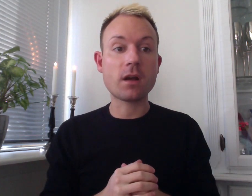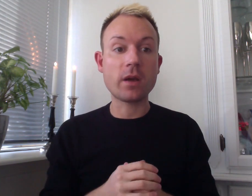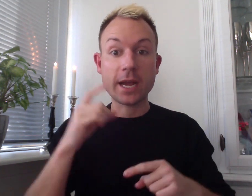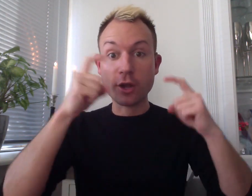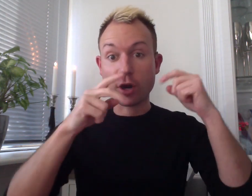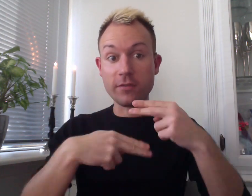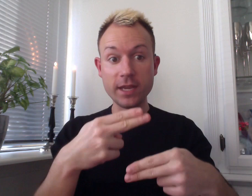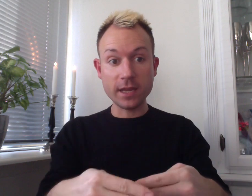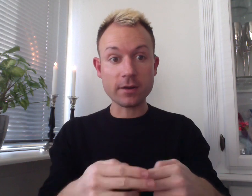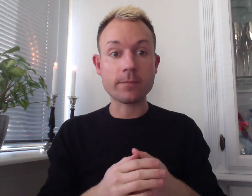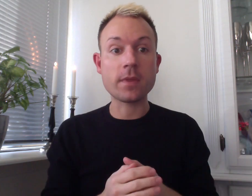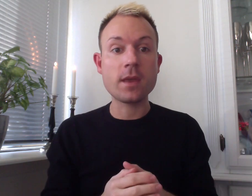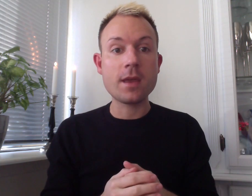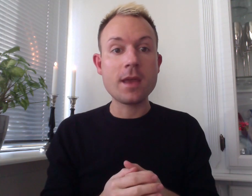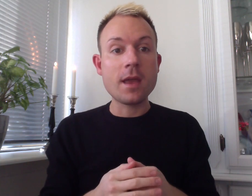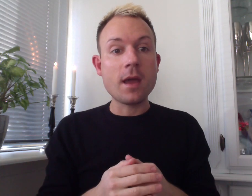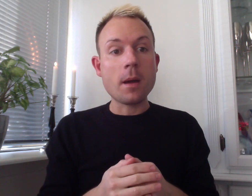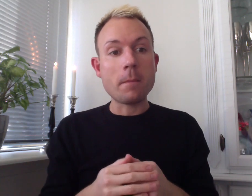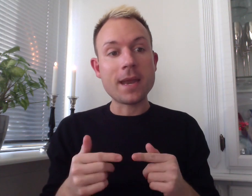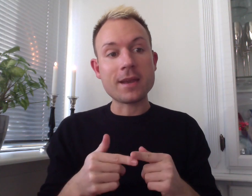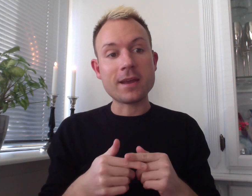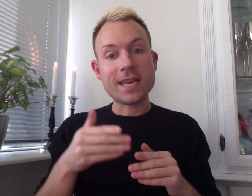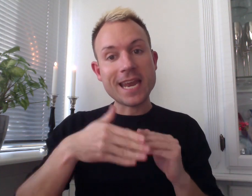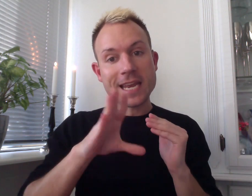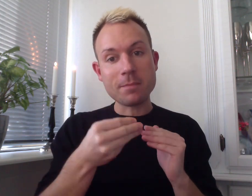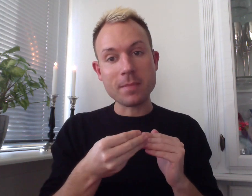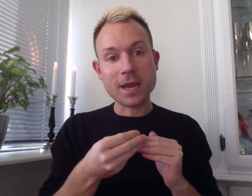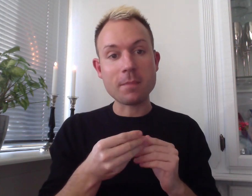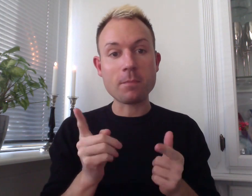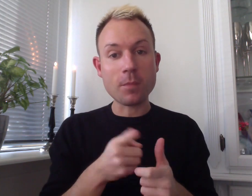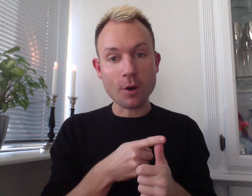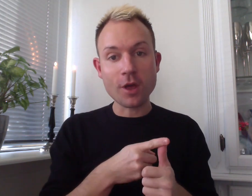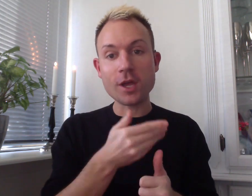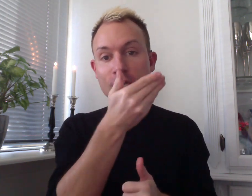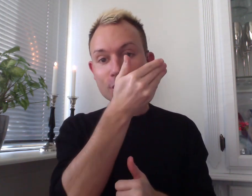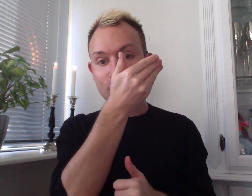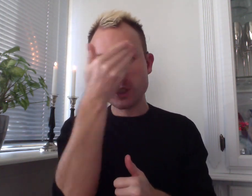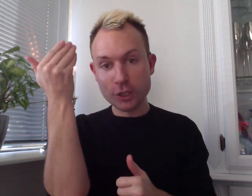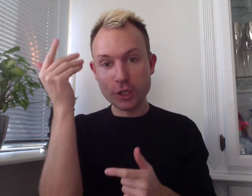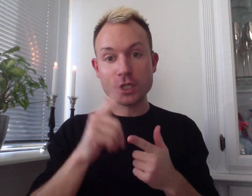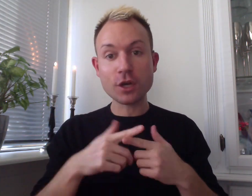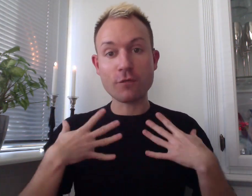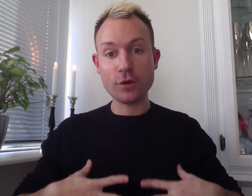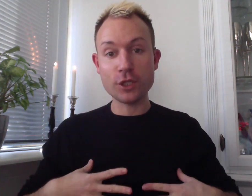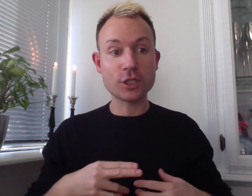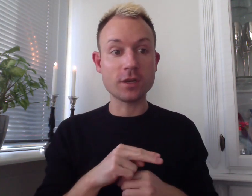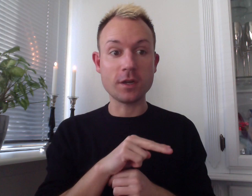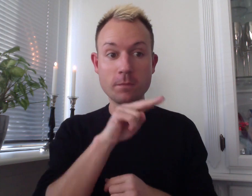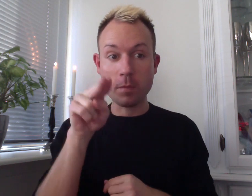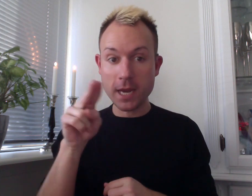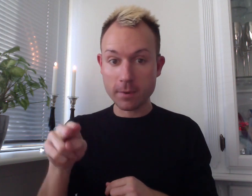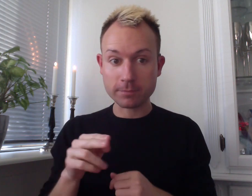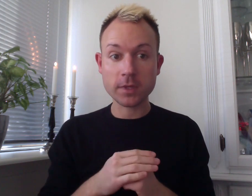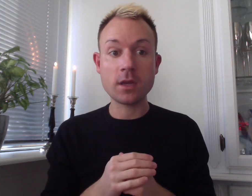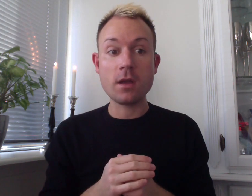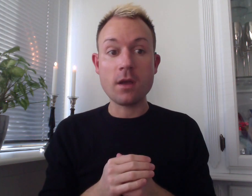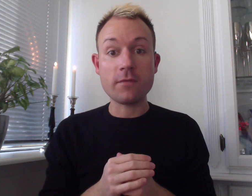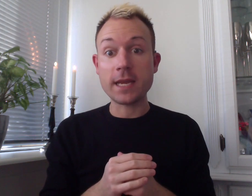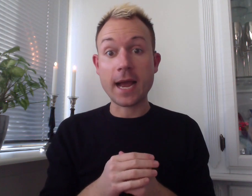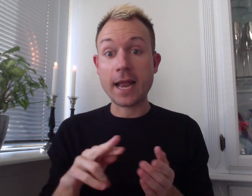jeg knoklede videre. Men det endte med både psykisk og fysisk problemer, for jeg